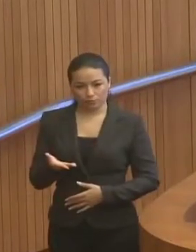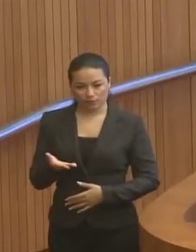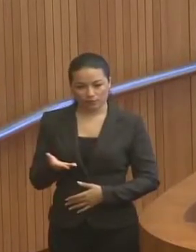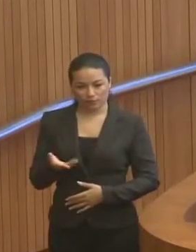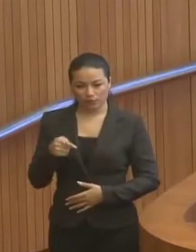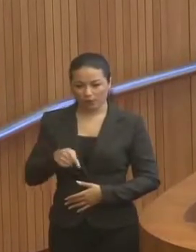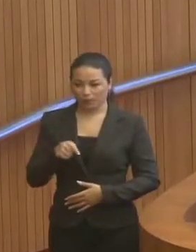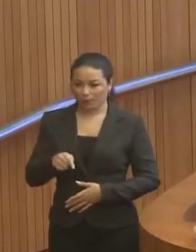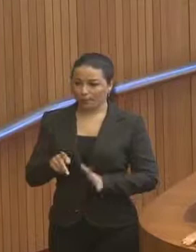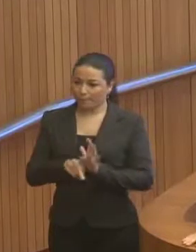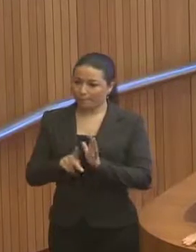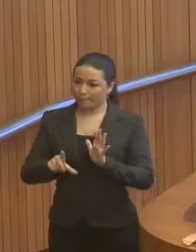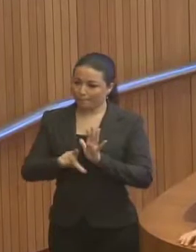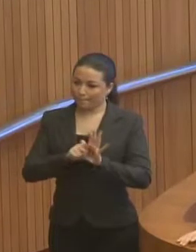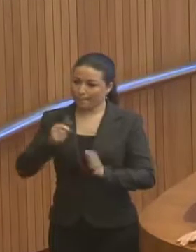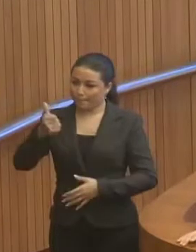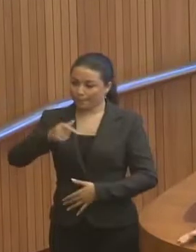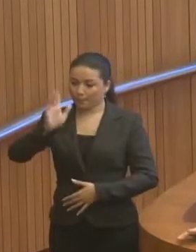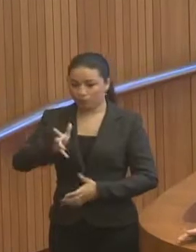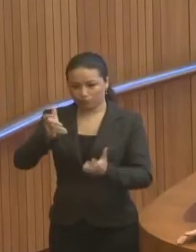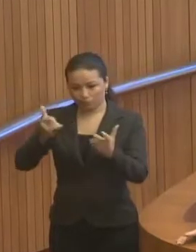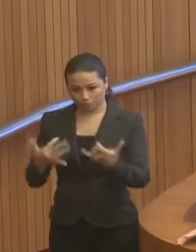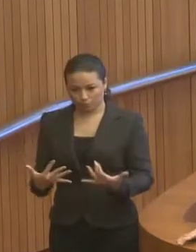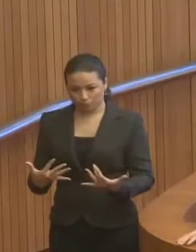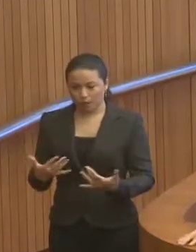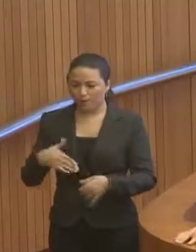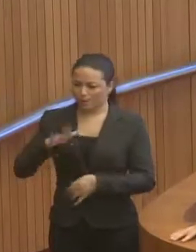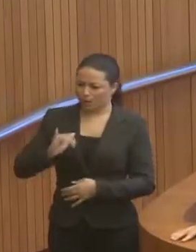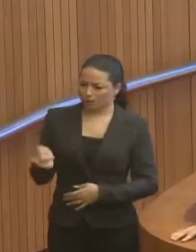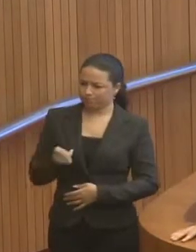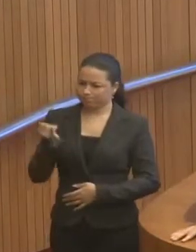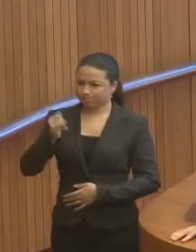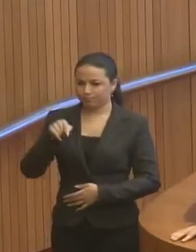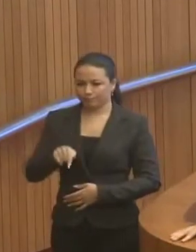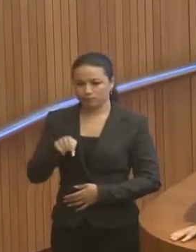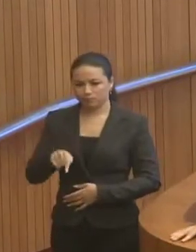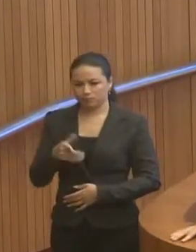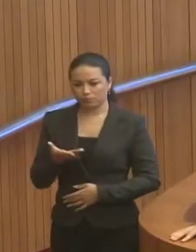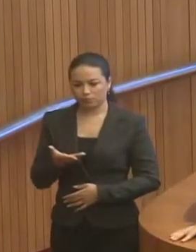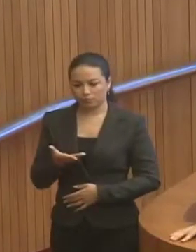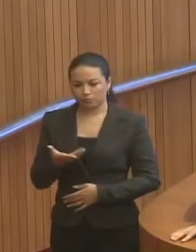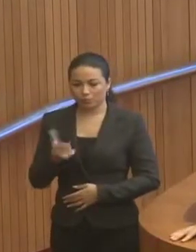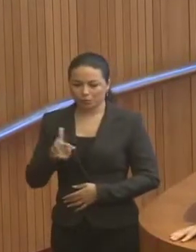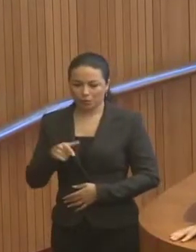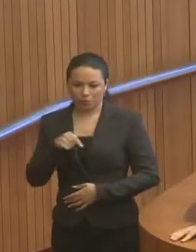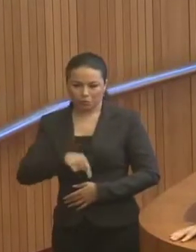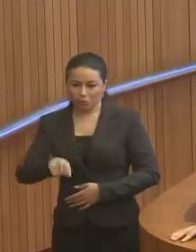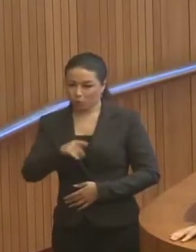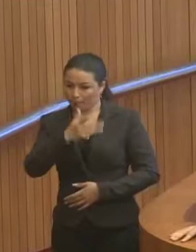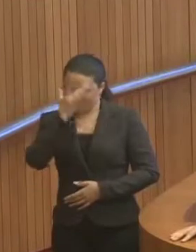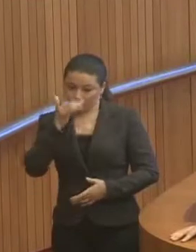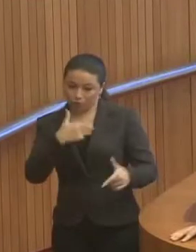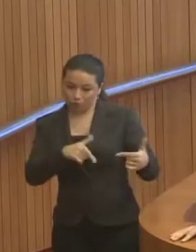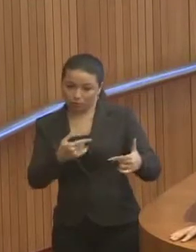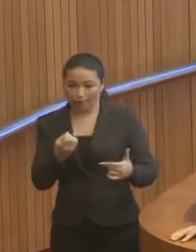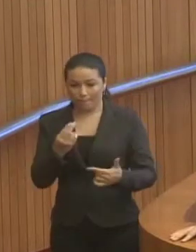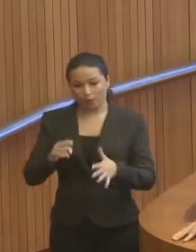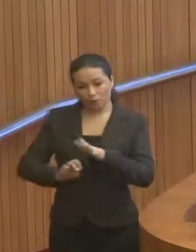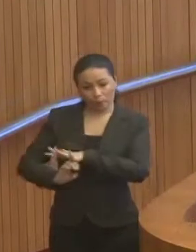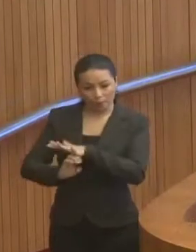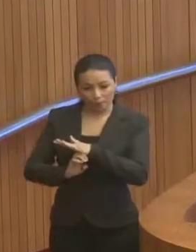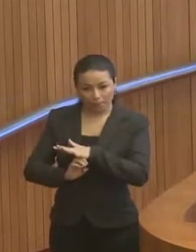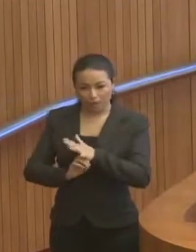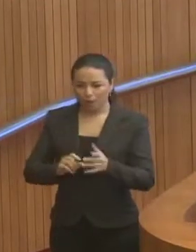E o parágrafo 1º, que é o mais importante, em nenhuma hipótese, os meios adetados por empregados e empregadores poderão violar ou